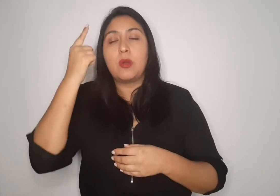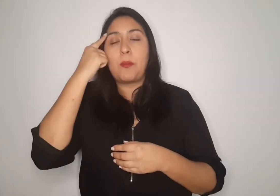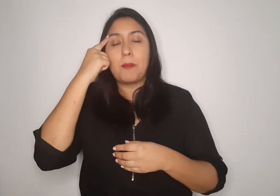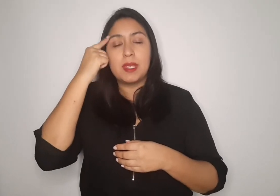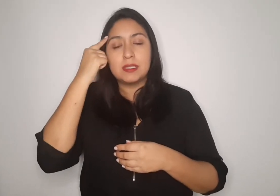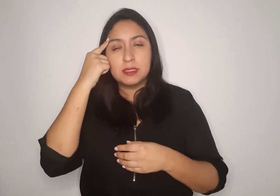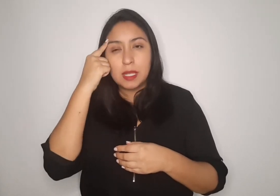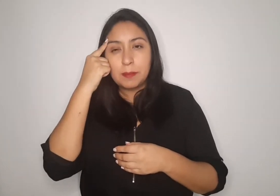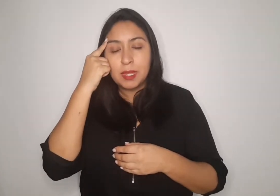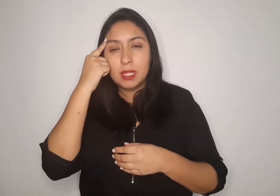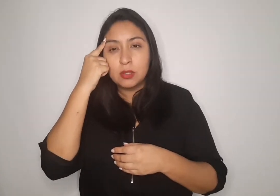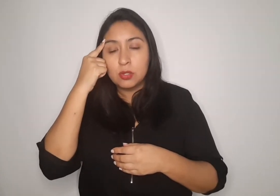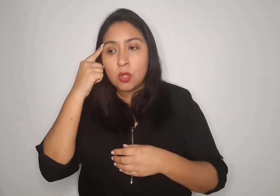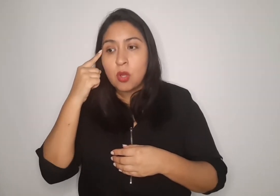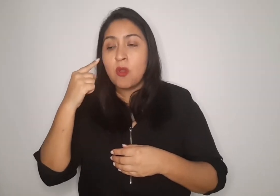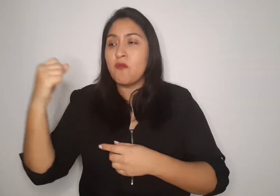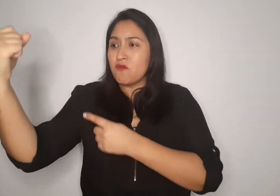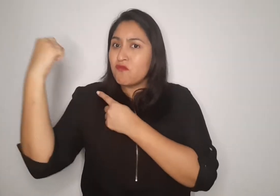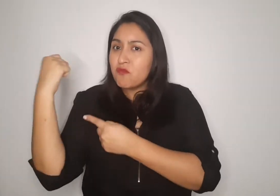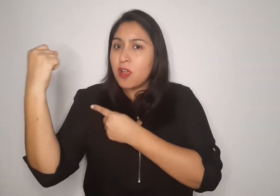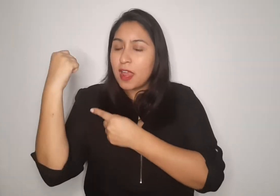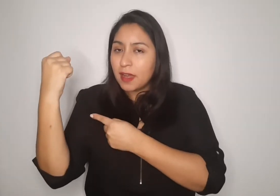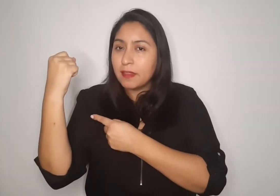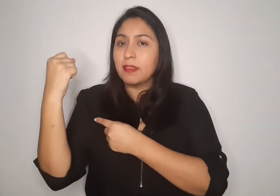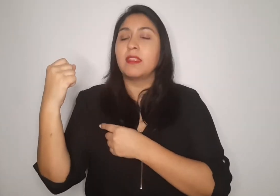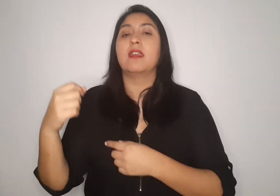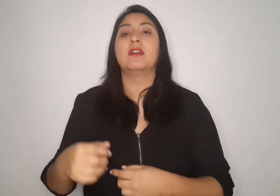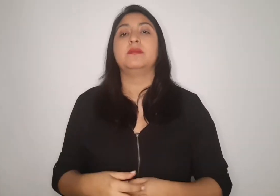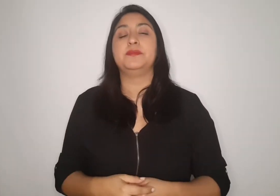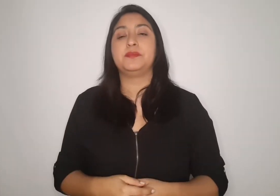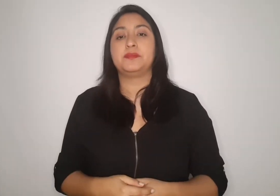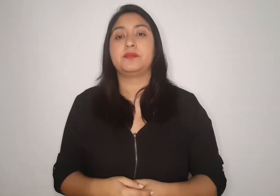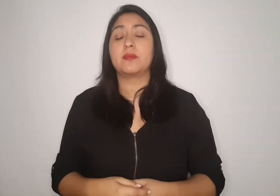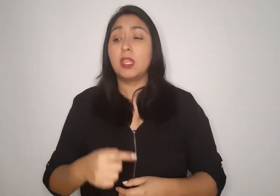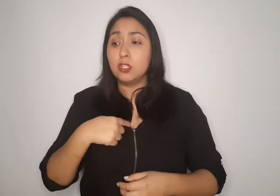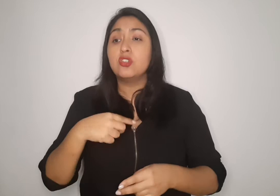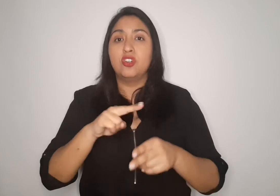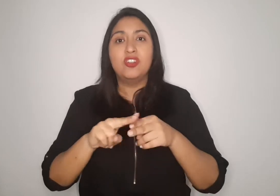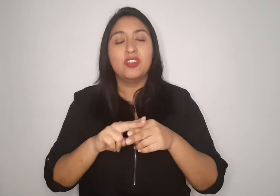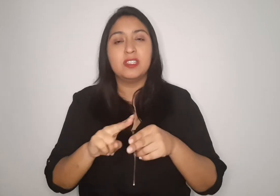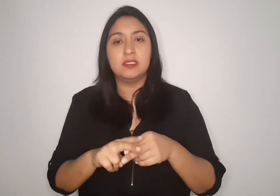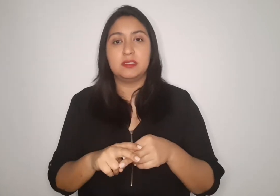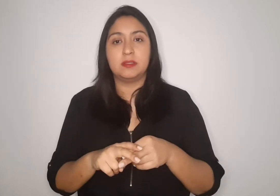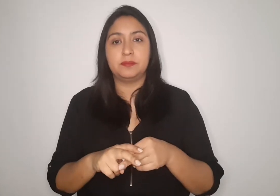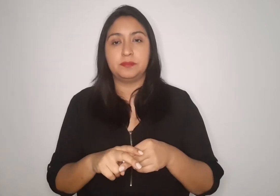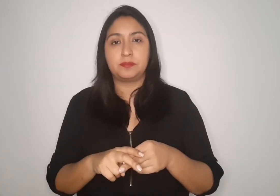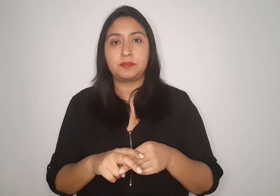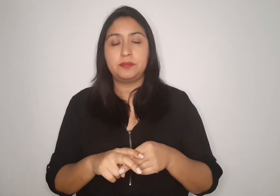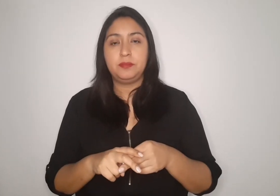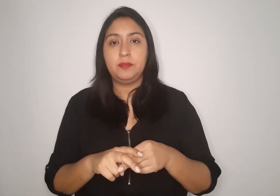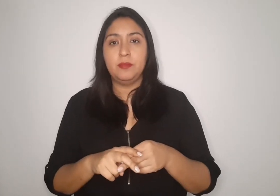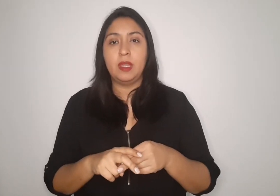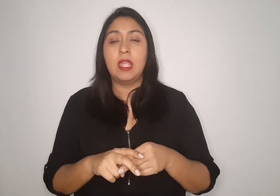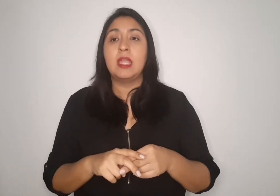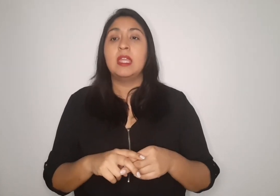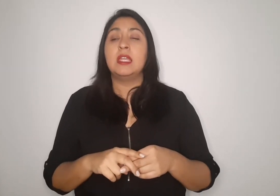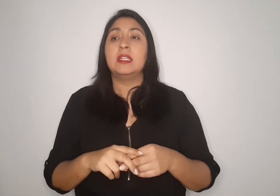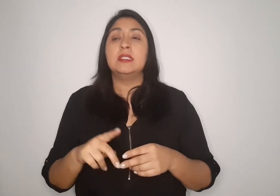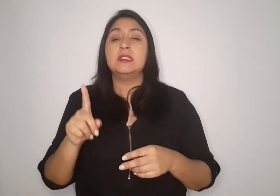maneja esas fuerzas. Y eso hice. Y Si no llegan los sueños, si no llegan las revelaciones, si